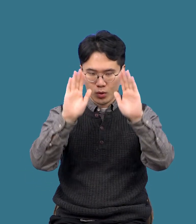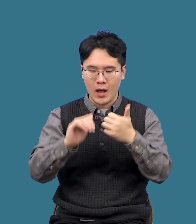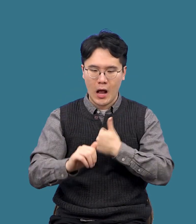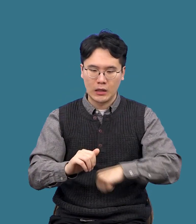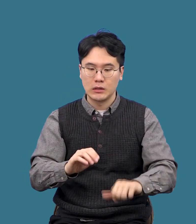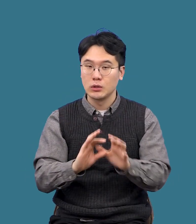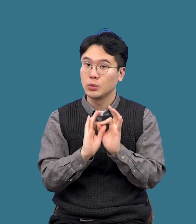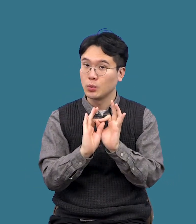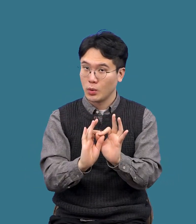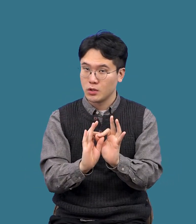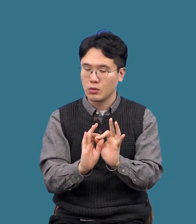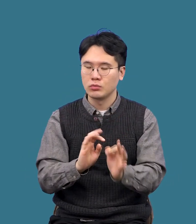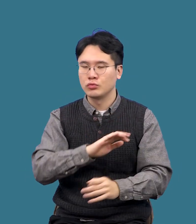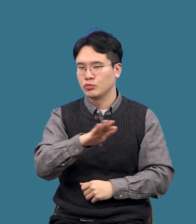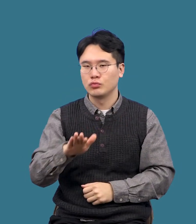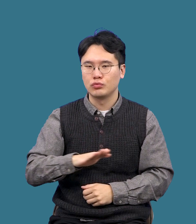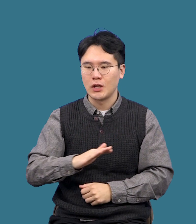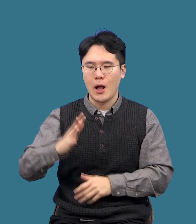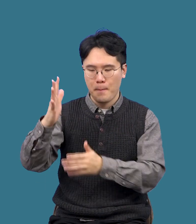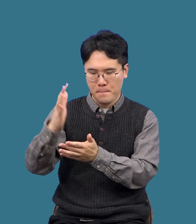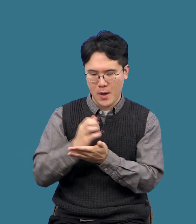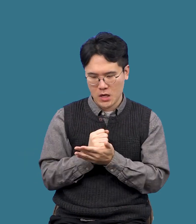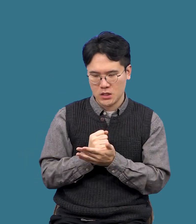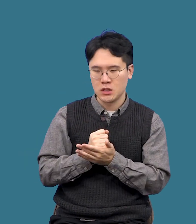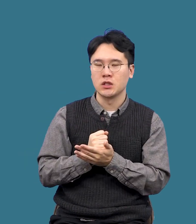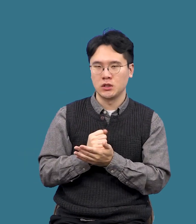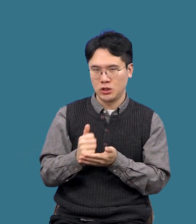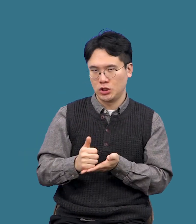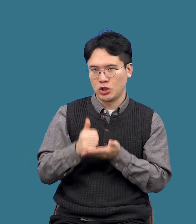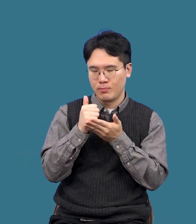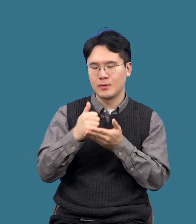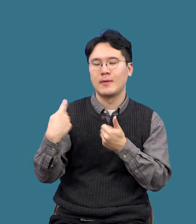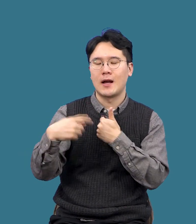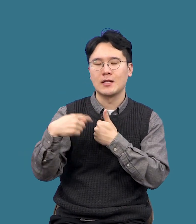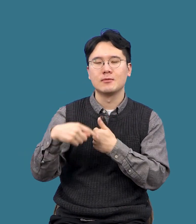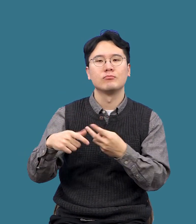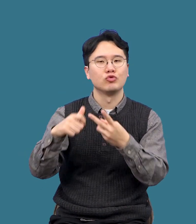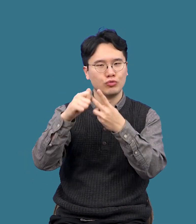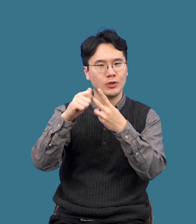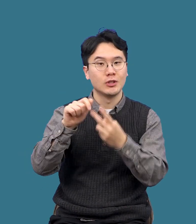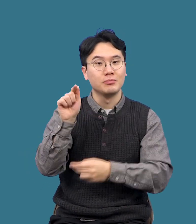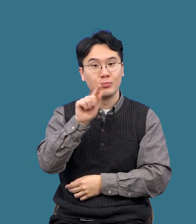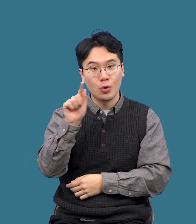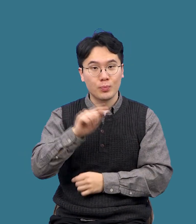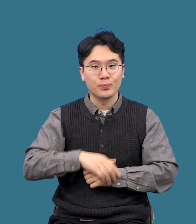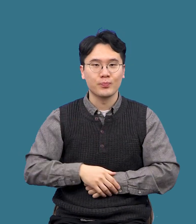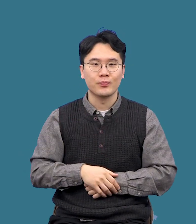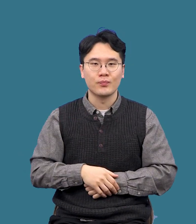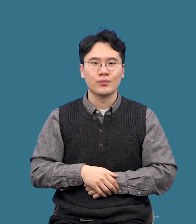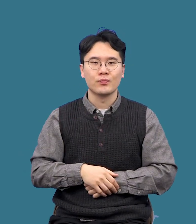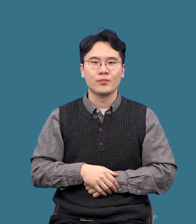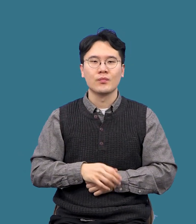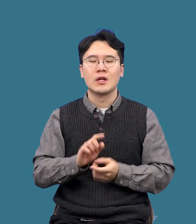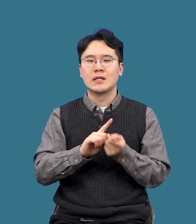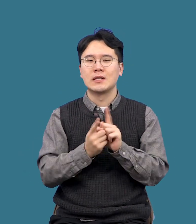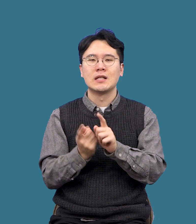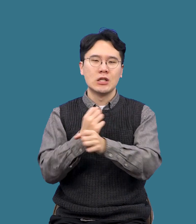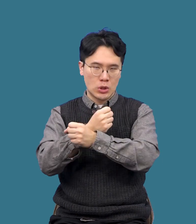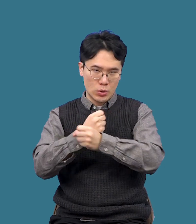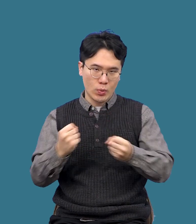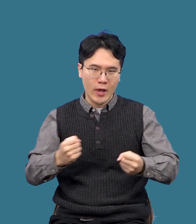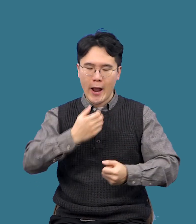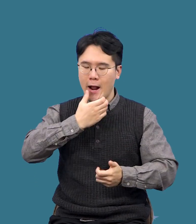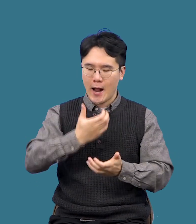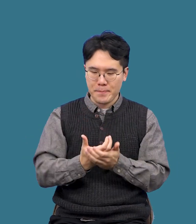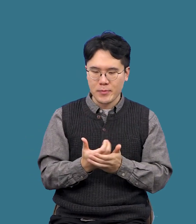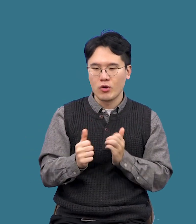통해서 우리가 받을 수 있는 섬김의 또 다른 교훈, 두 번째는 대속의 감격을